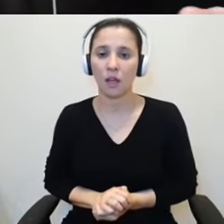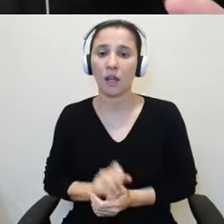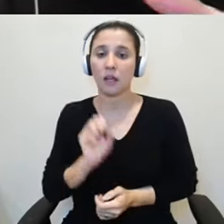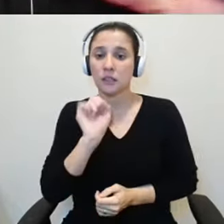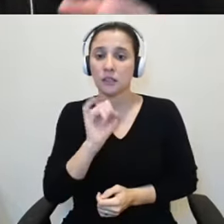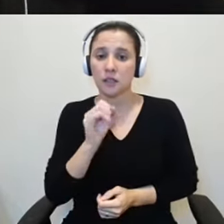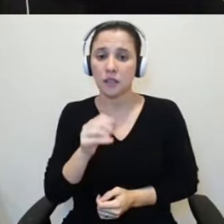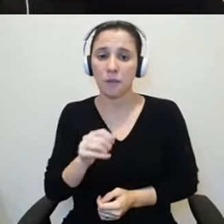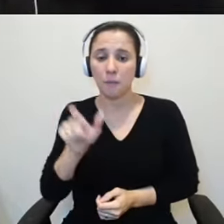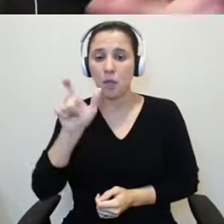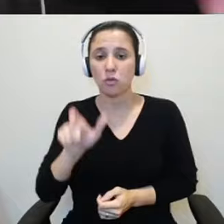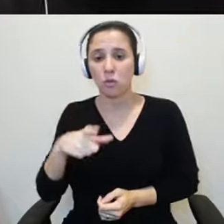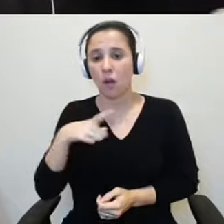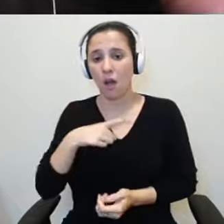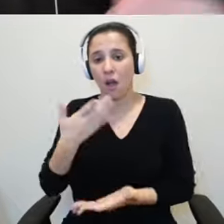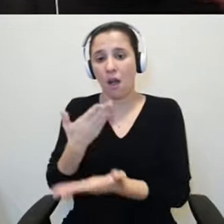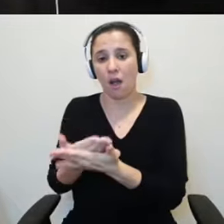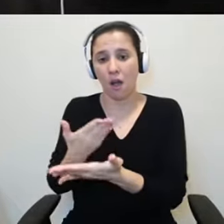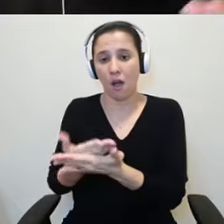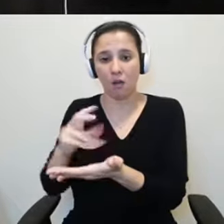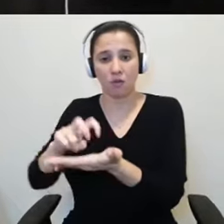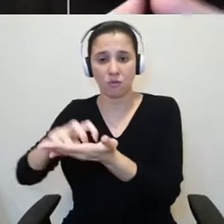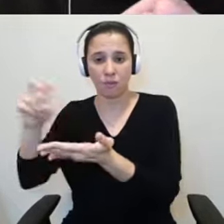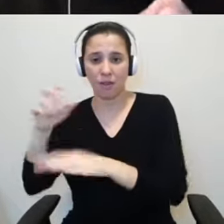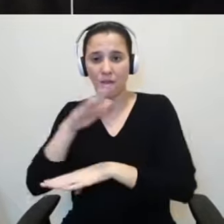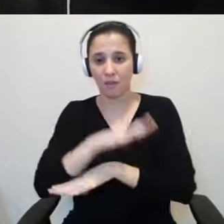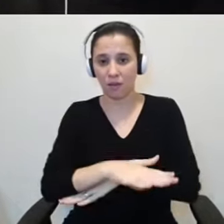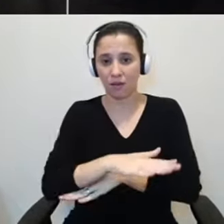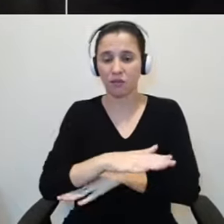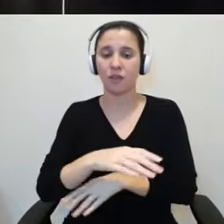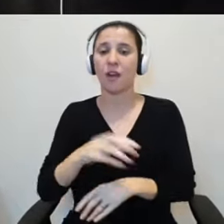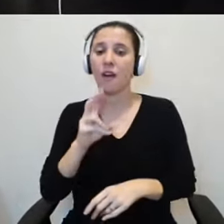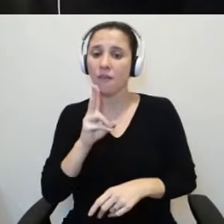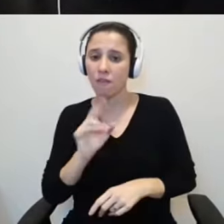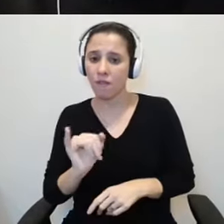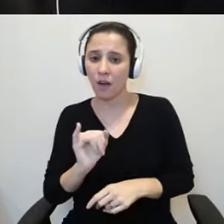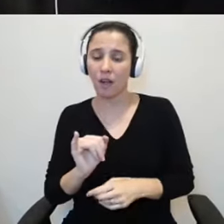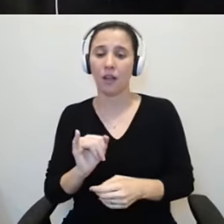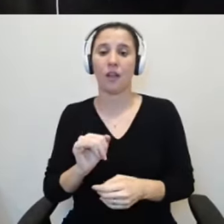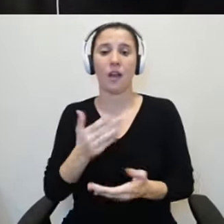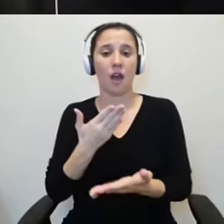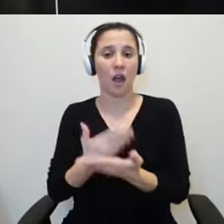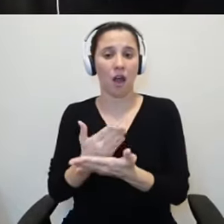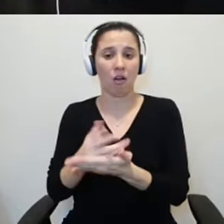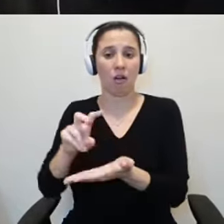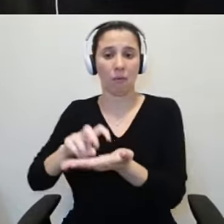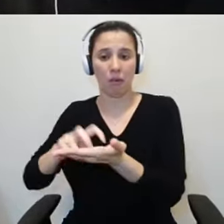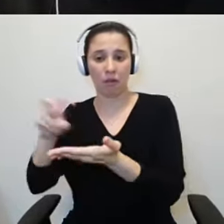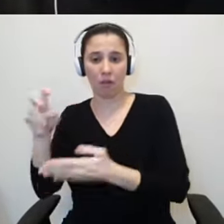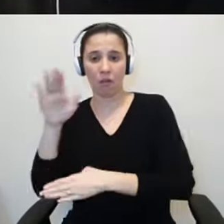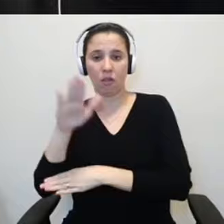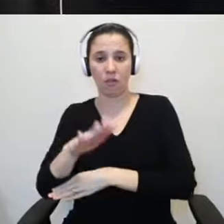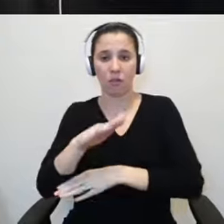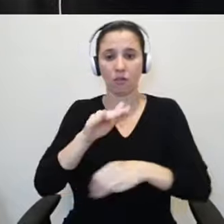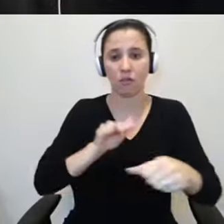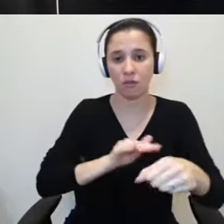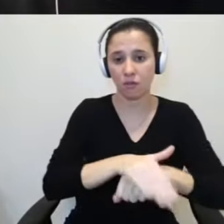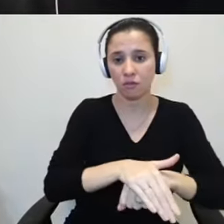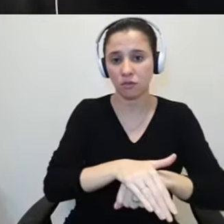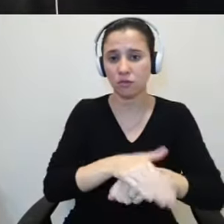Então, pessoal, isso também, não sei se é do integrado e tudo mais, como é que isso vai ficar.